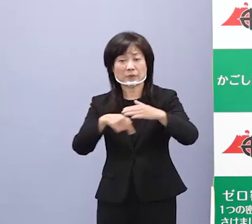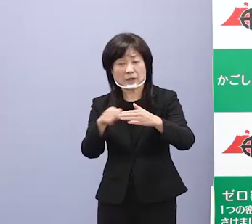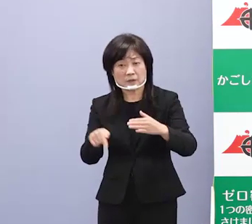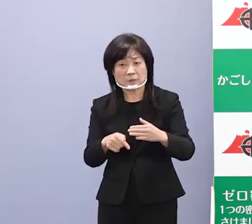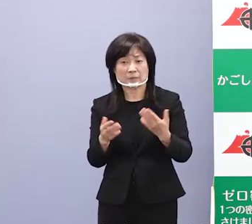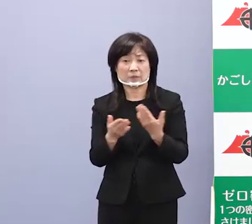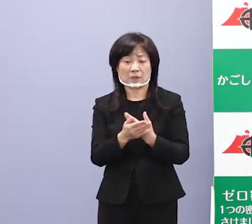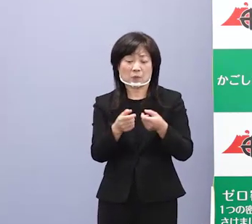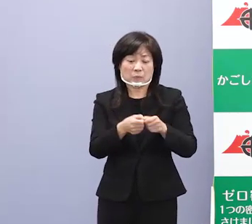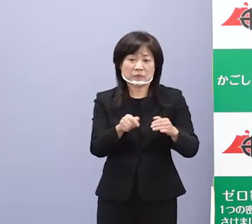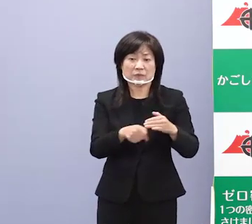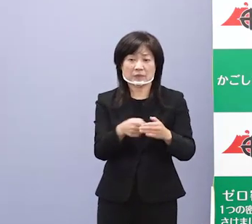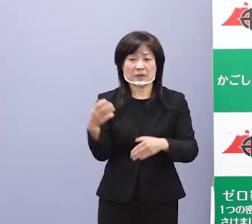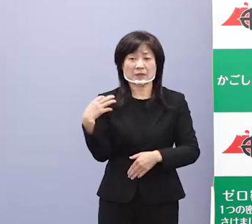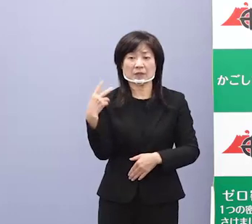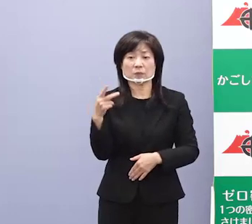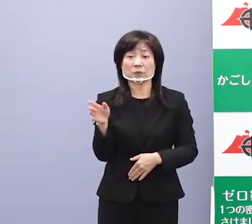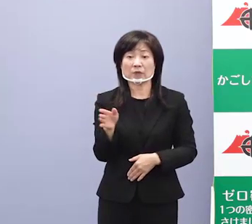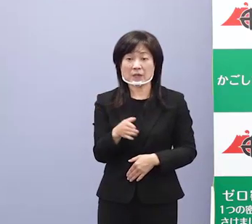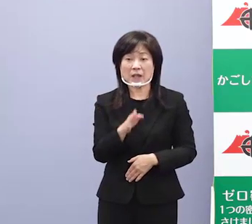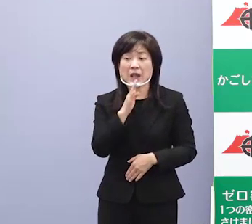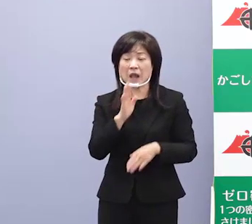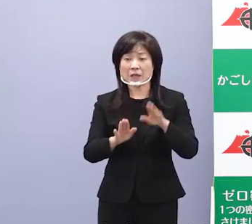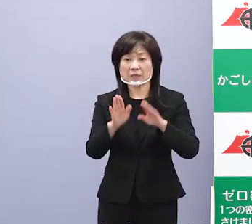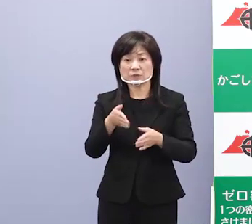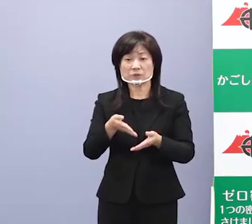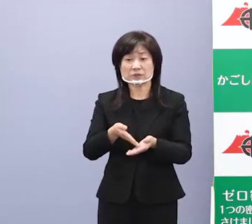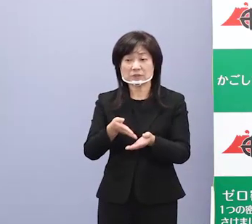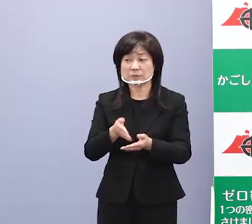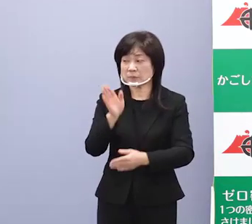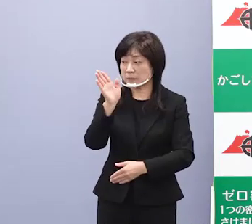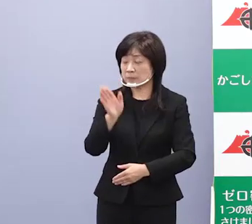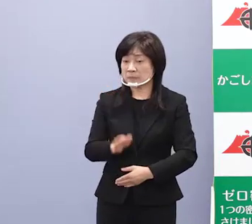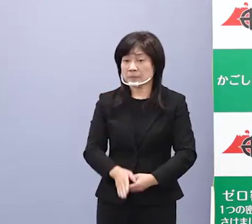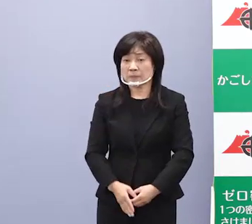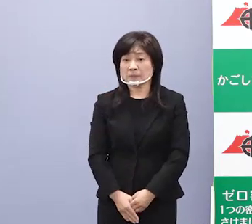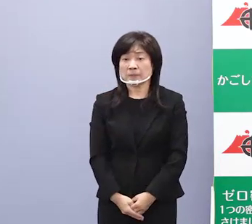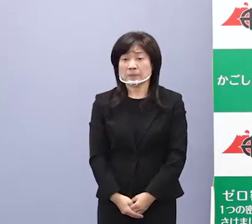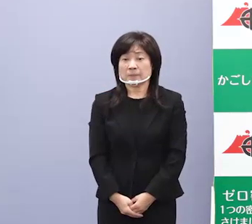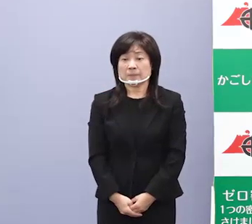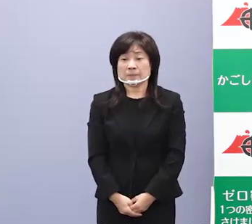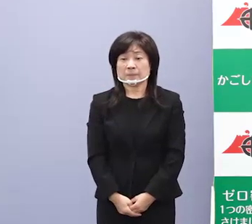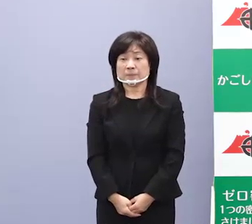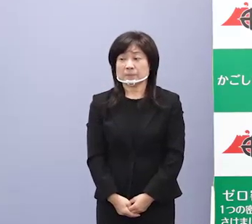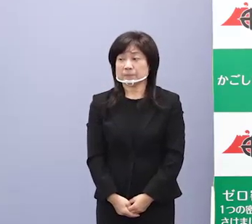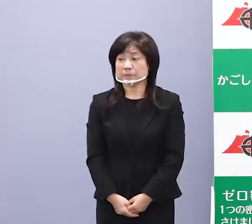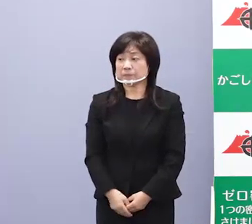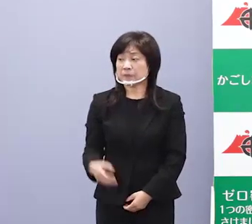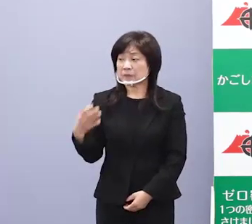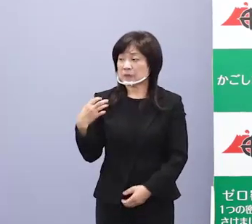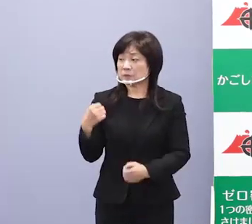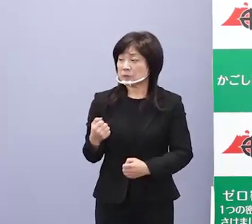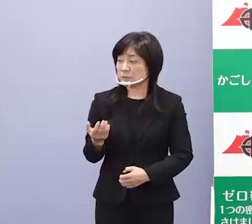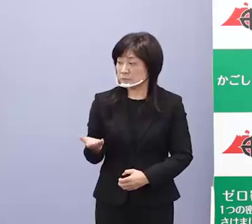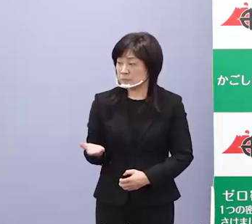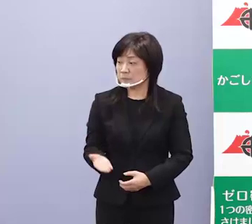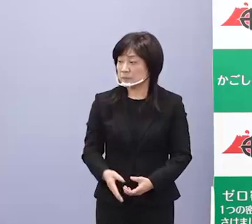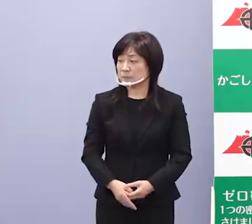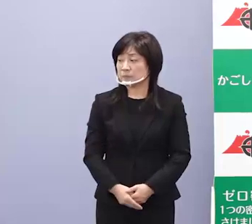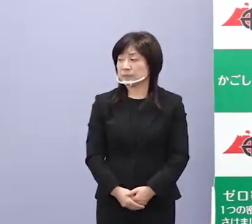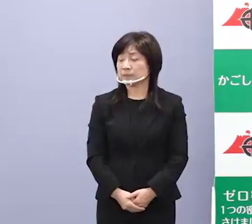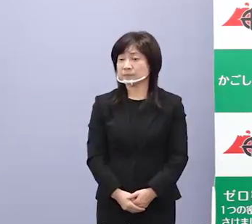。詳細につきましては担当課の方から現状について説明してください。担当課来てますか？